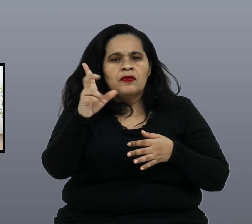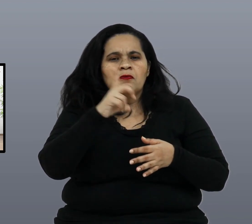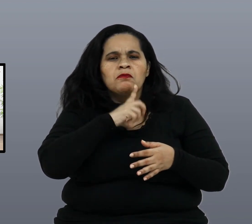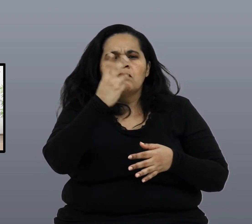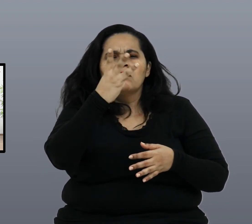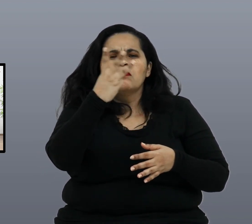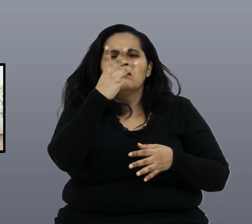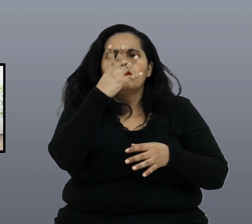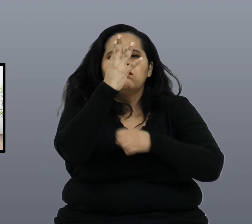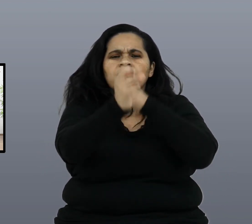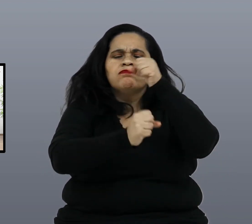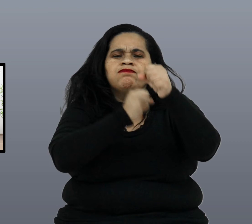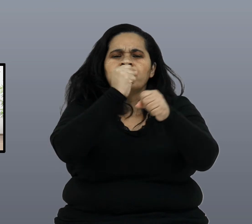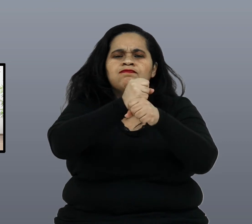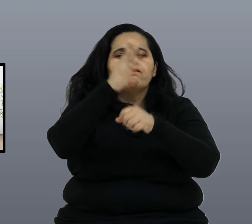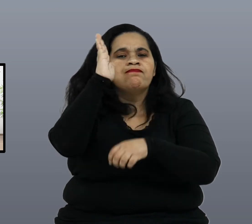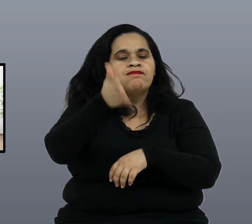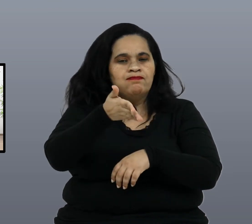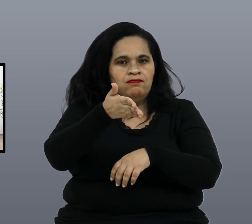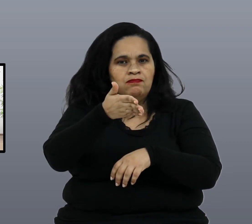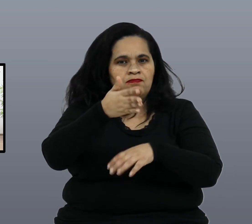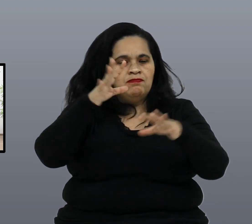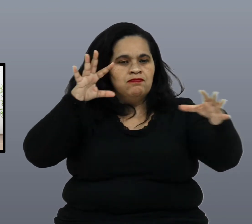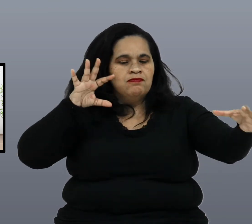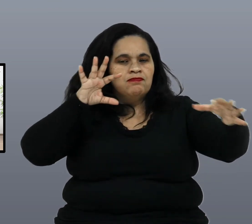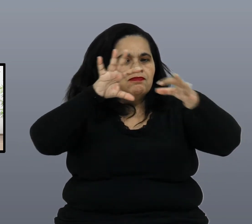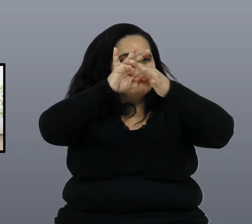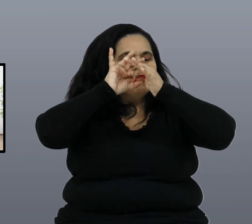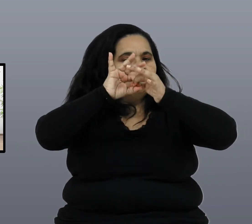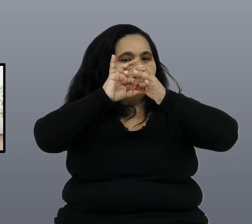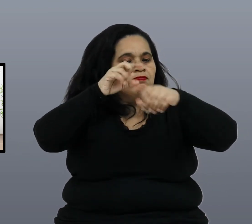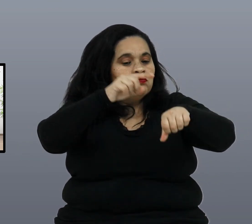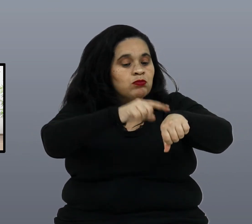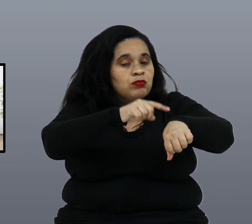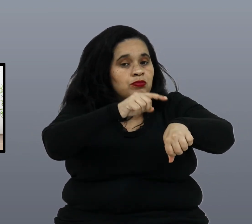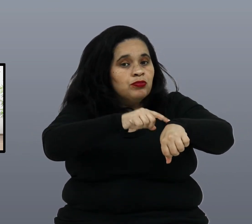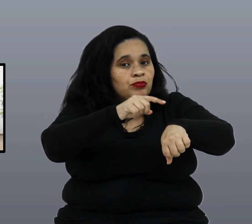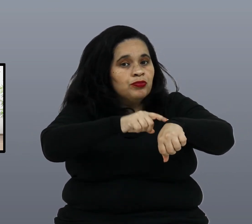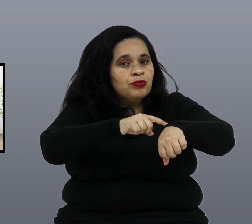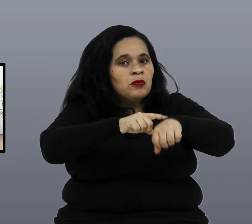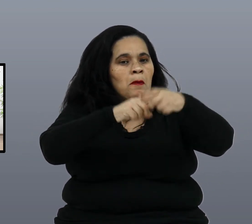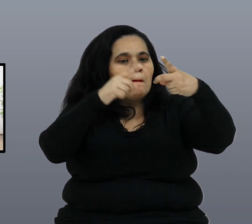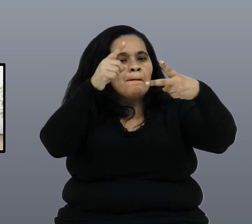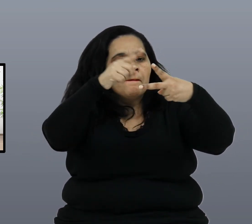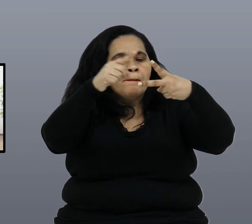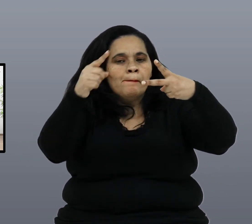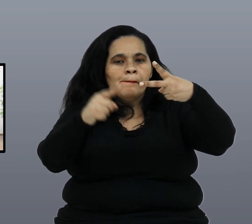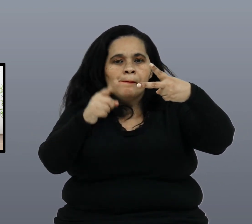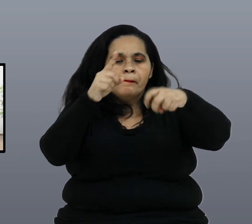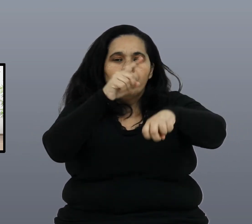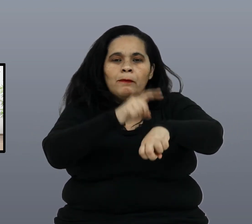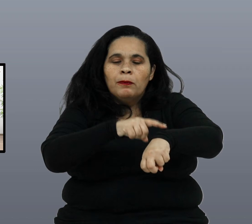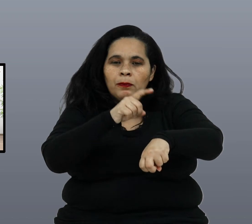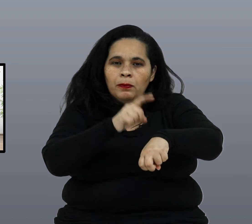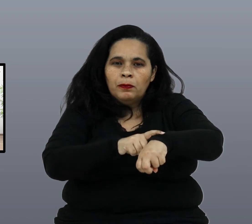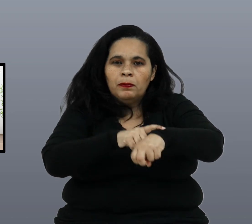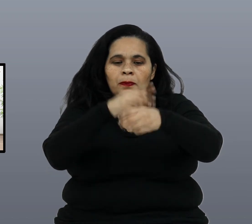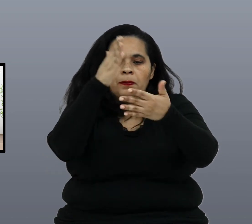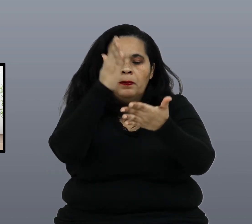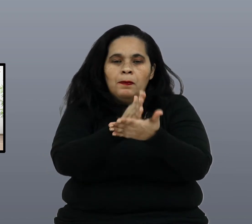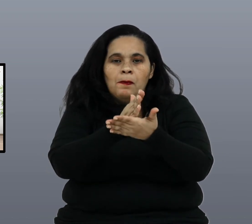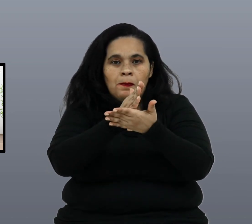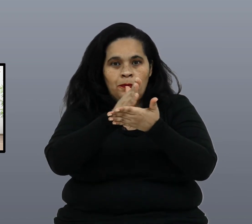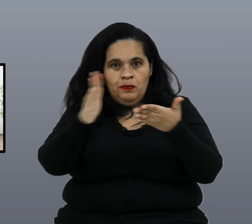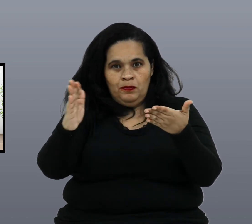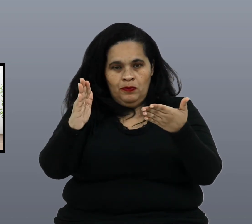meio, que aí tem uma ligação também com o tempo, 2 tempos e a metade de um tempo, que